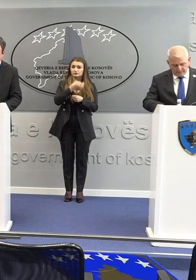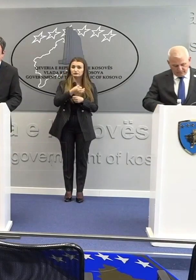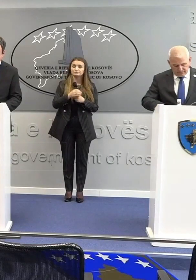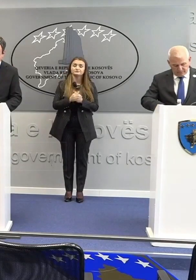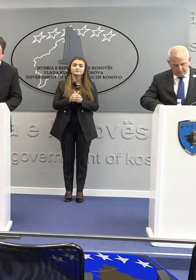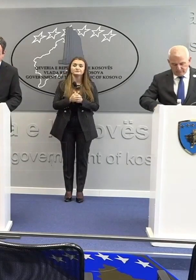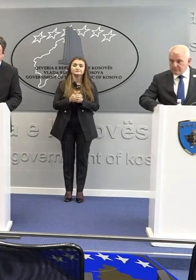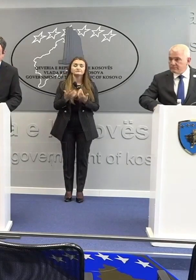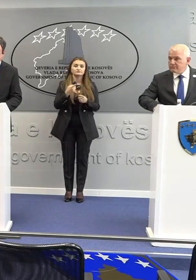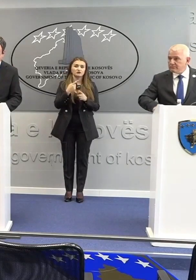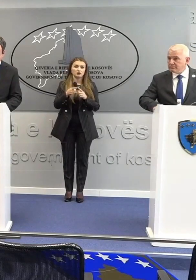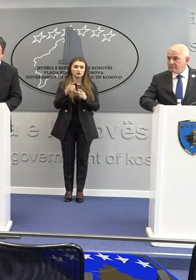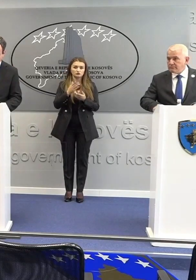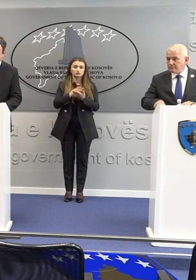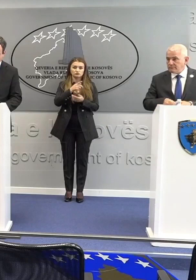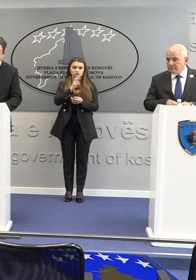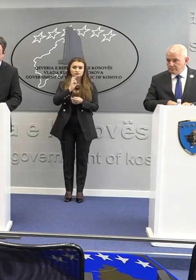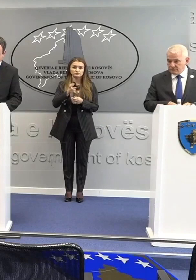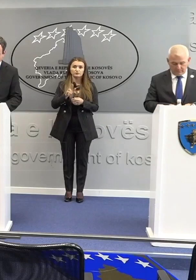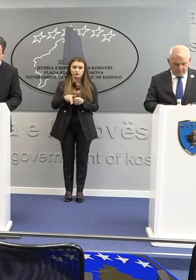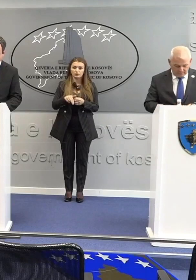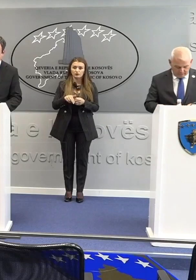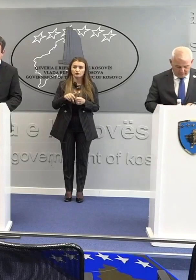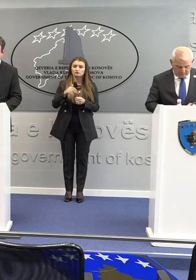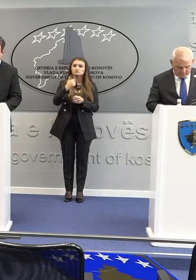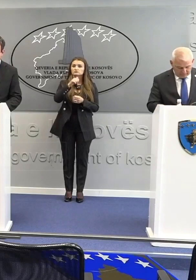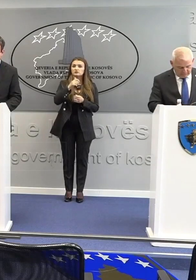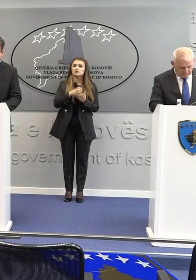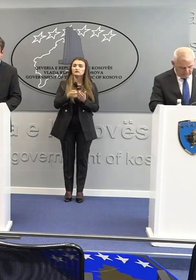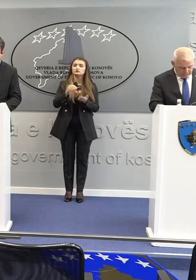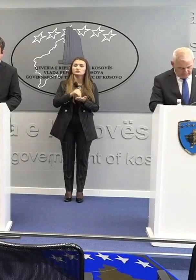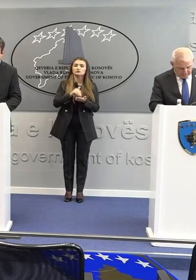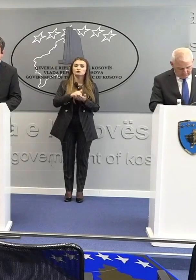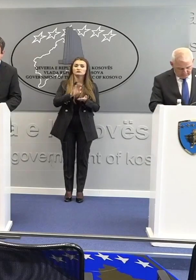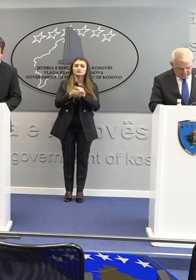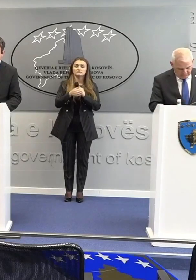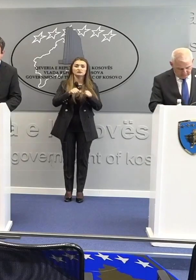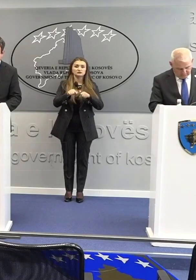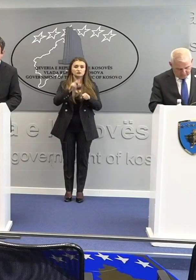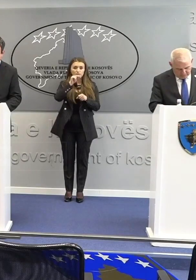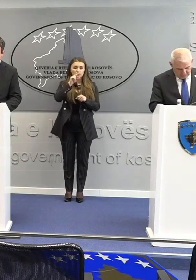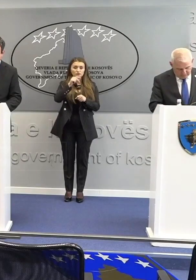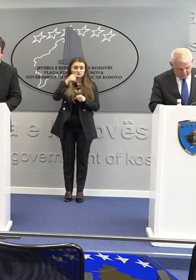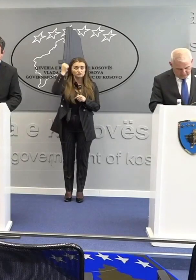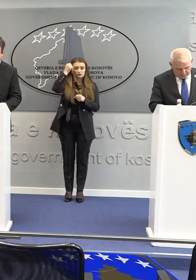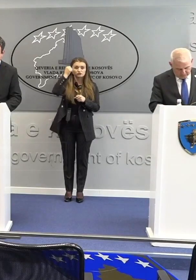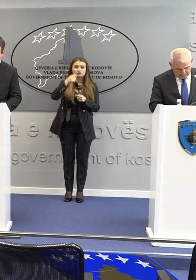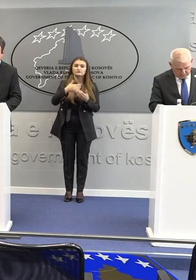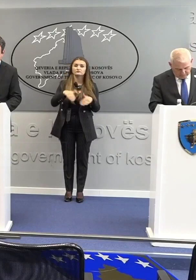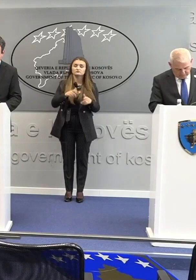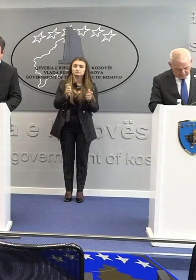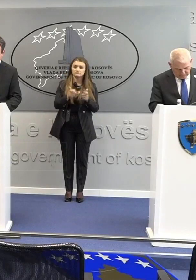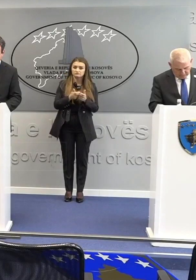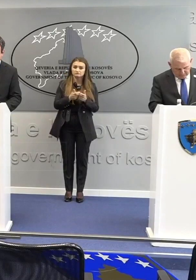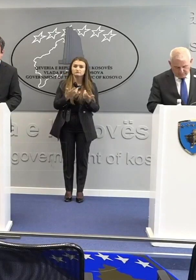arsyet i thatë cilat janë dhenë për vazhdimin e ndalisës zëvendës drejtorit policisë Kosovës, po qëfar do të bëni për lirimin